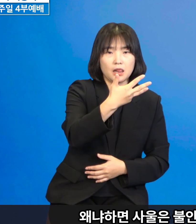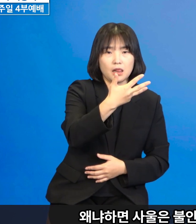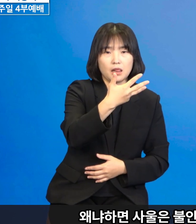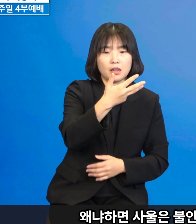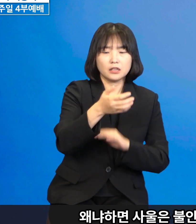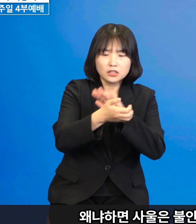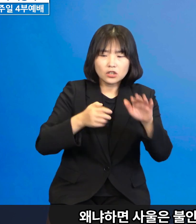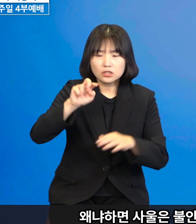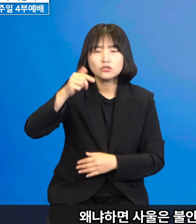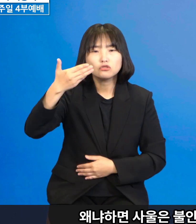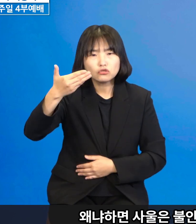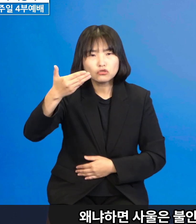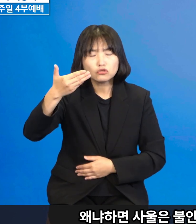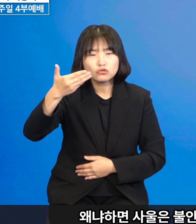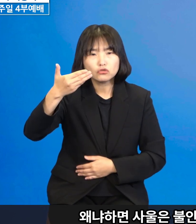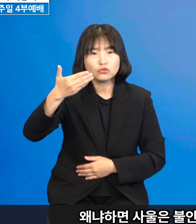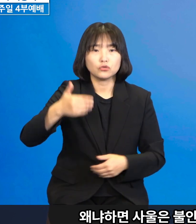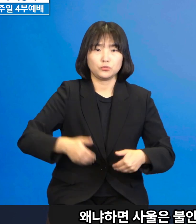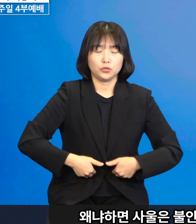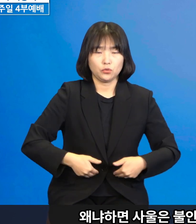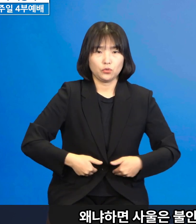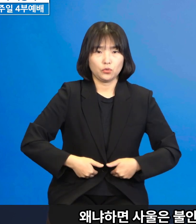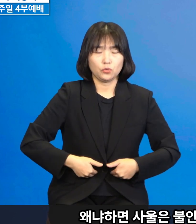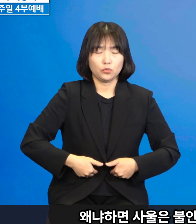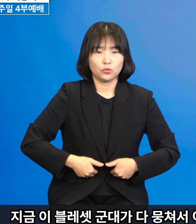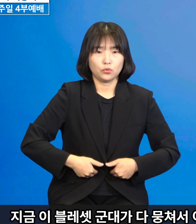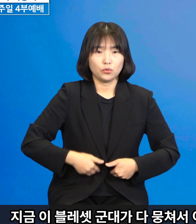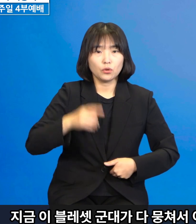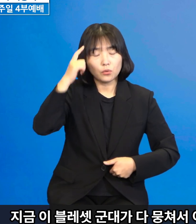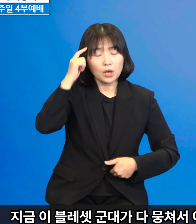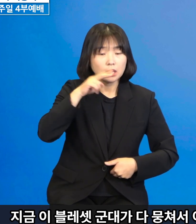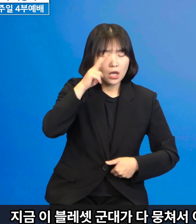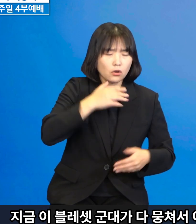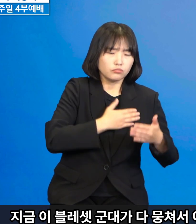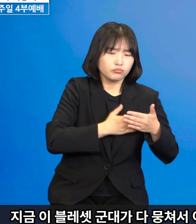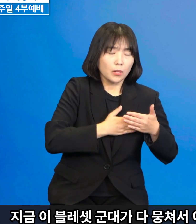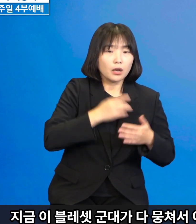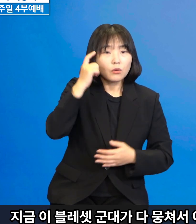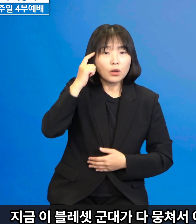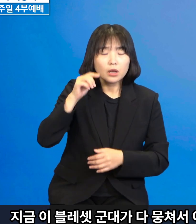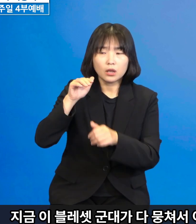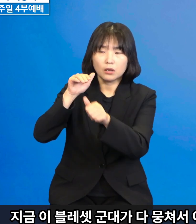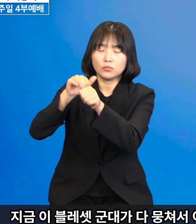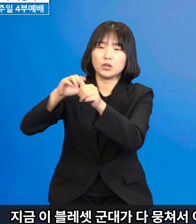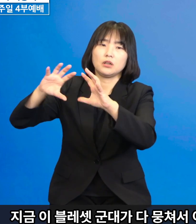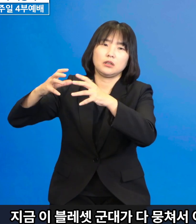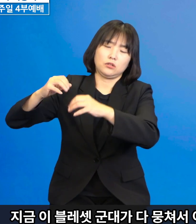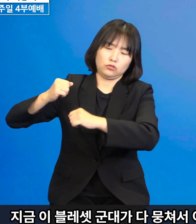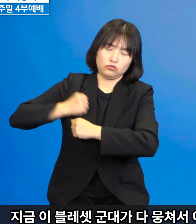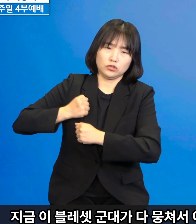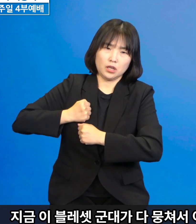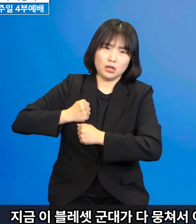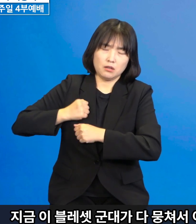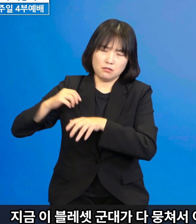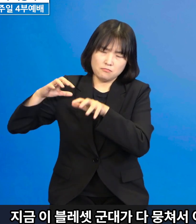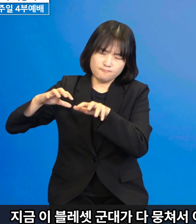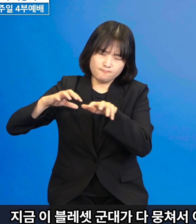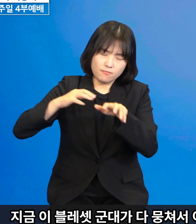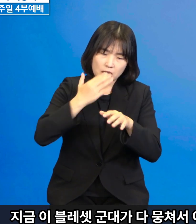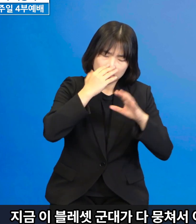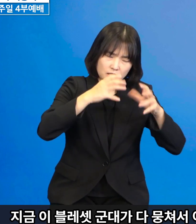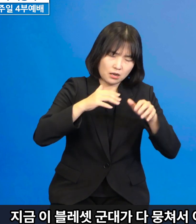맞습니다. 왜냐하면 사울은 불안해하는데, 왜 불안해하냐면 지금 이 블레셋 군대가 다 뭉쳐서 이스라엘을